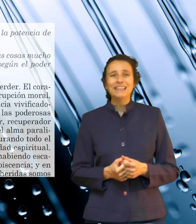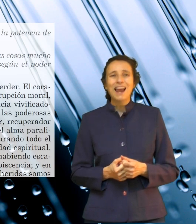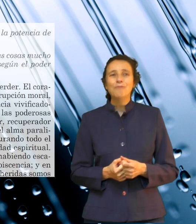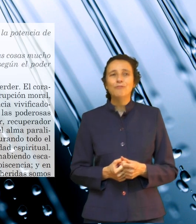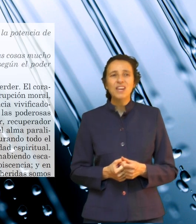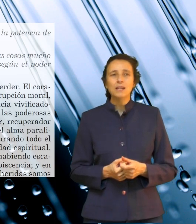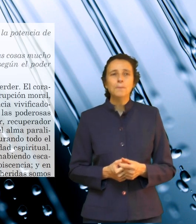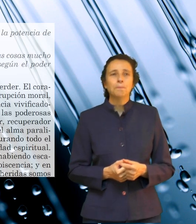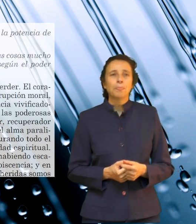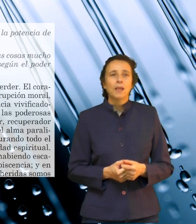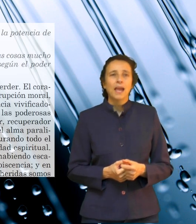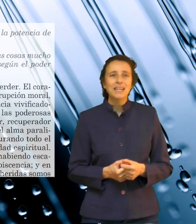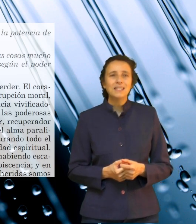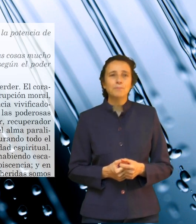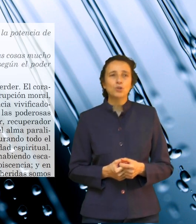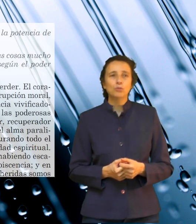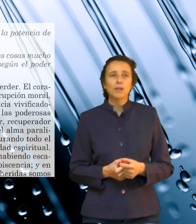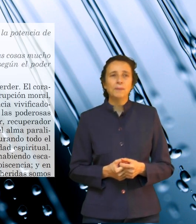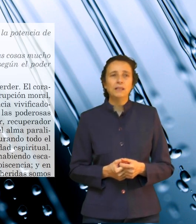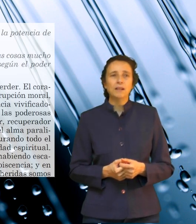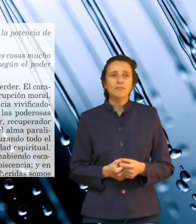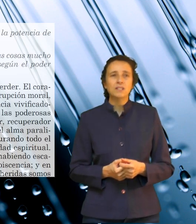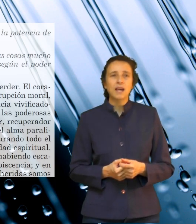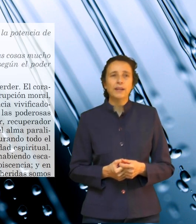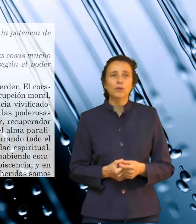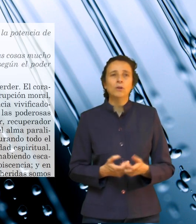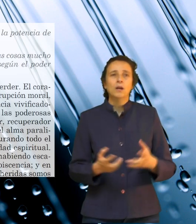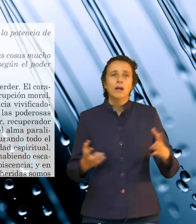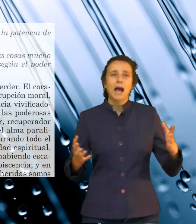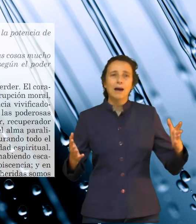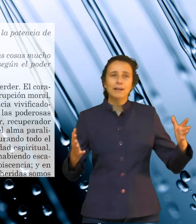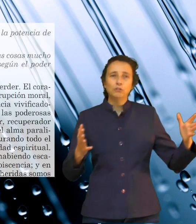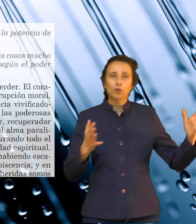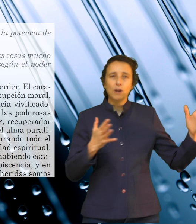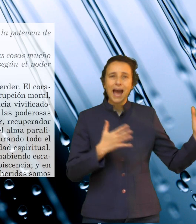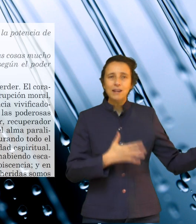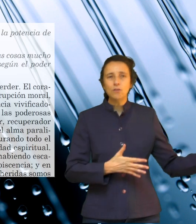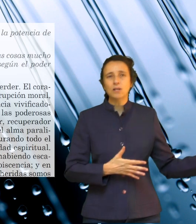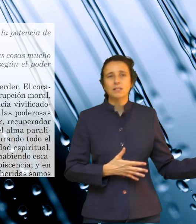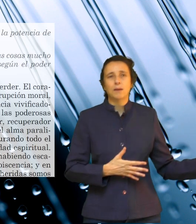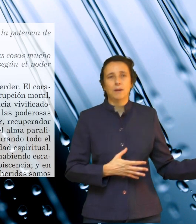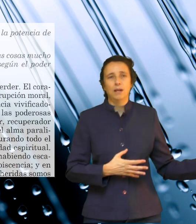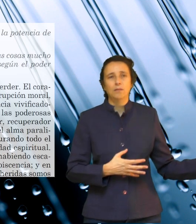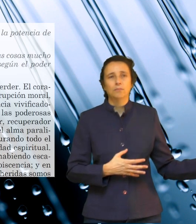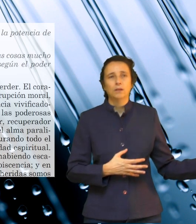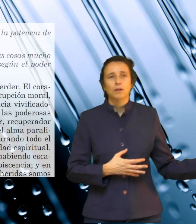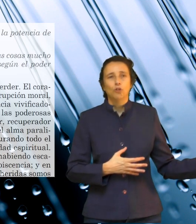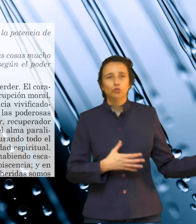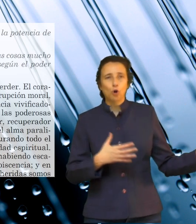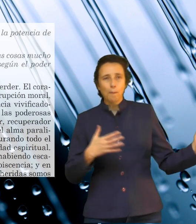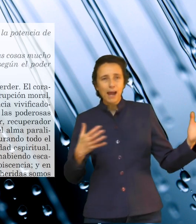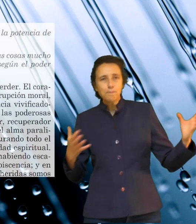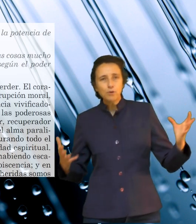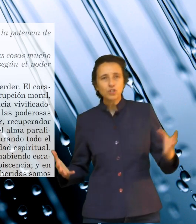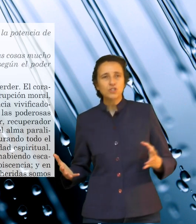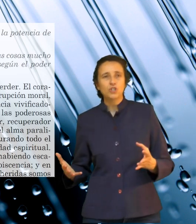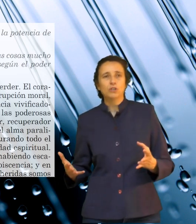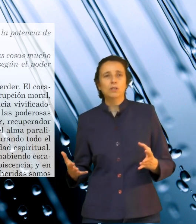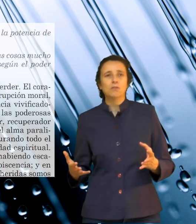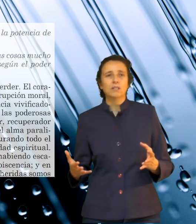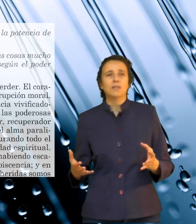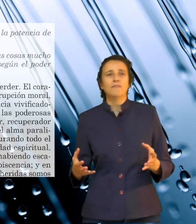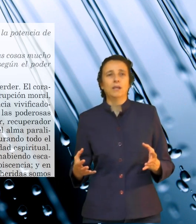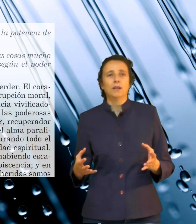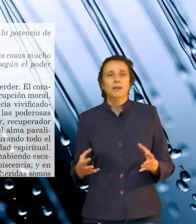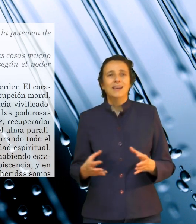Y para tal fin es absolutamente necesario abandonar lo que está mal, tomar